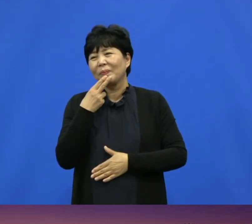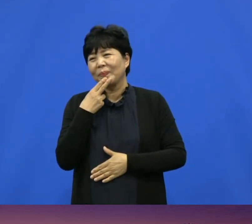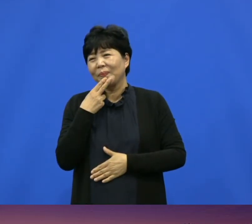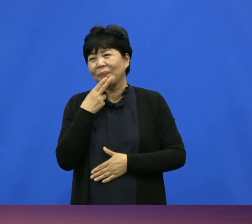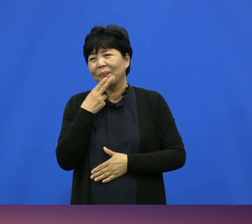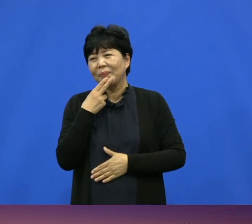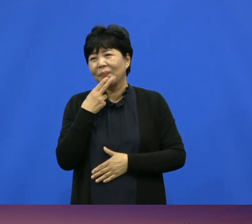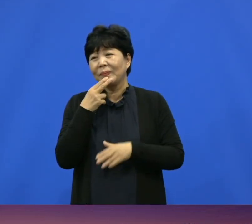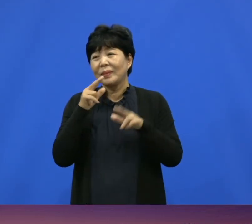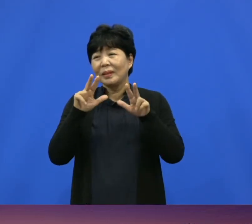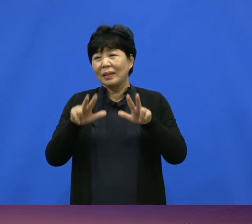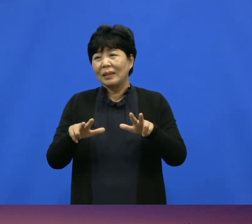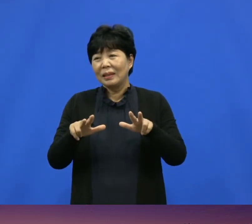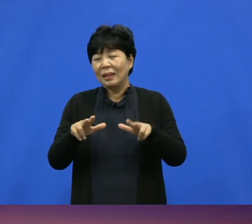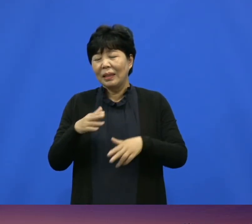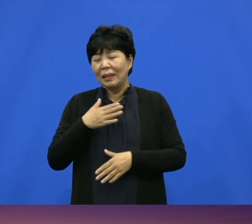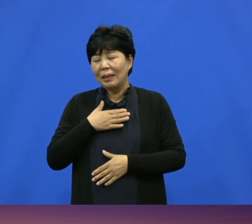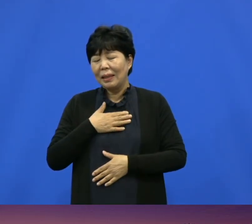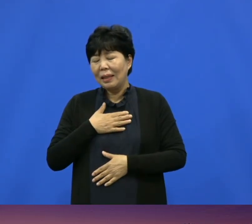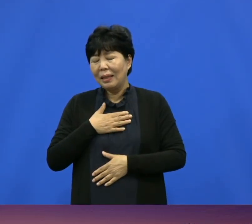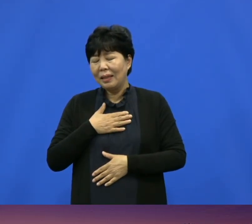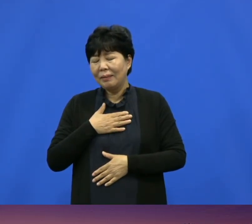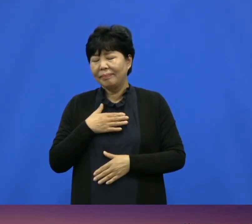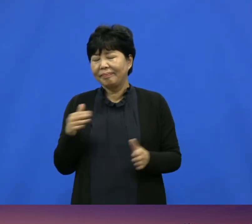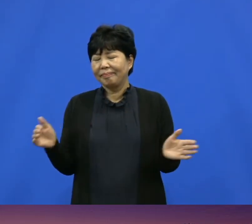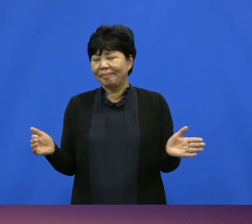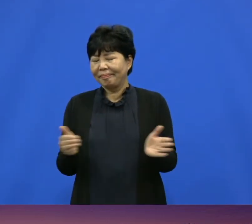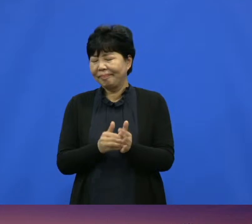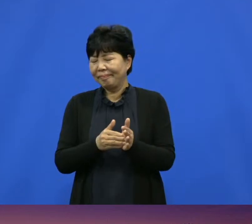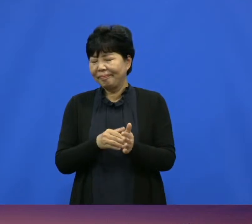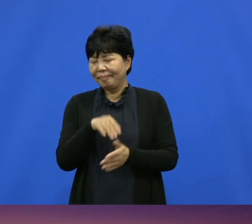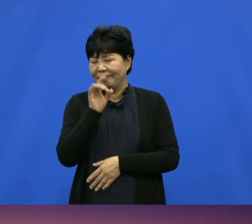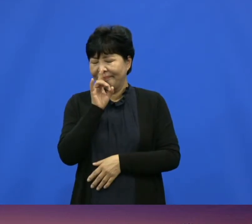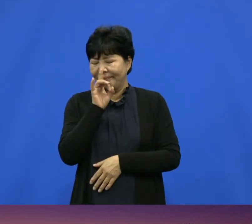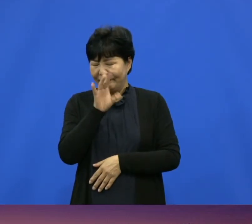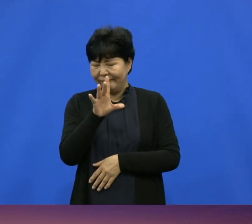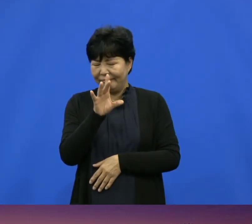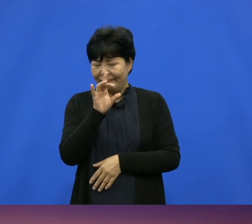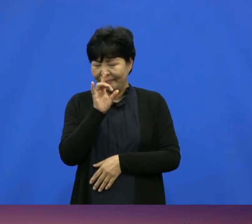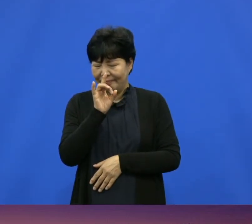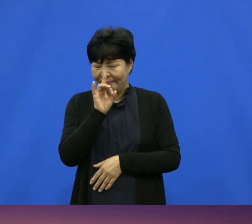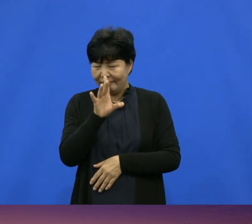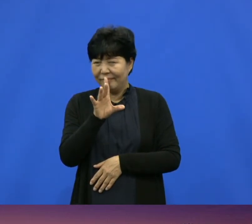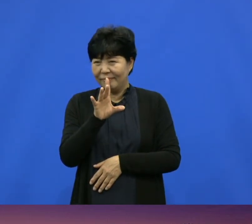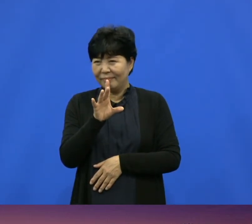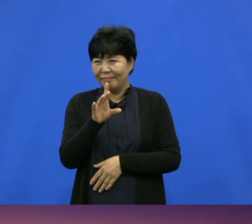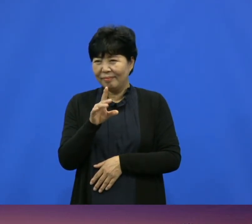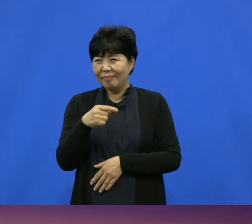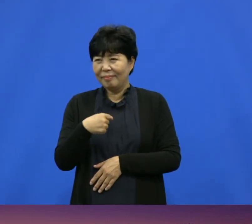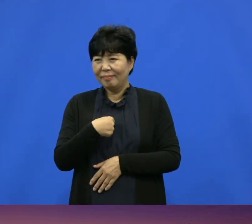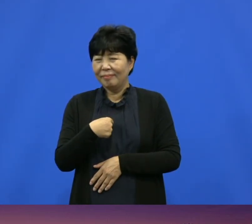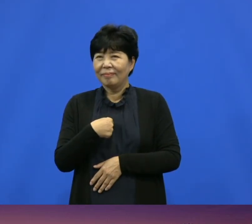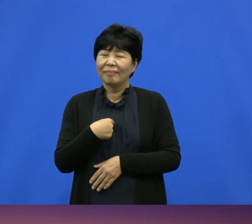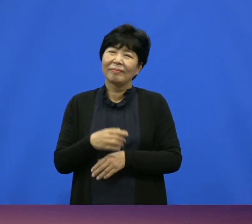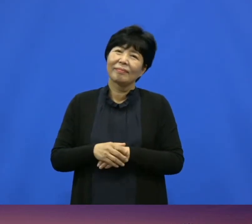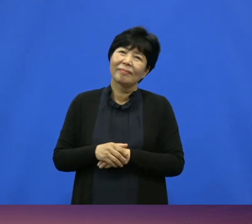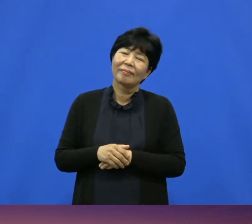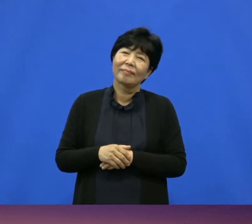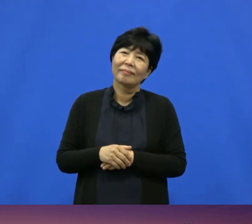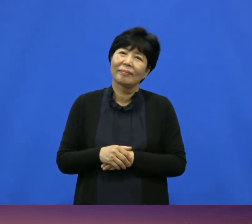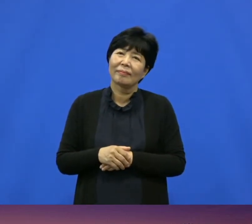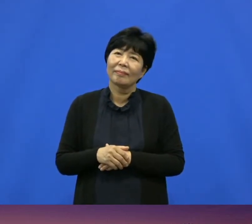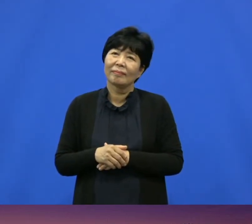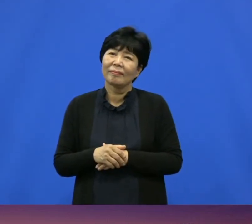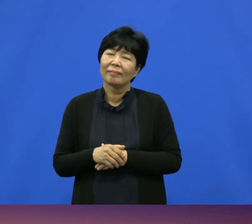아, 이제 나는 안 되는구나. 끝이구나. 자기에 대한 판정을 내려요.